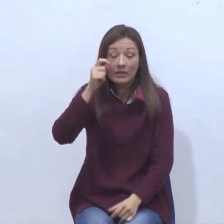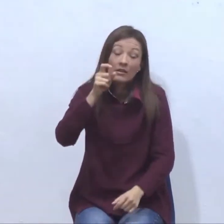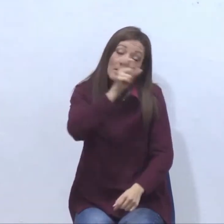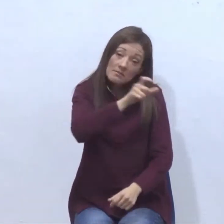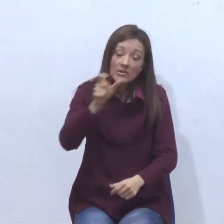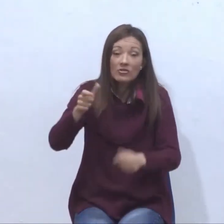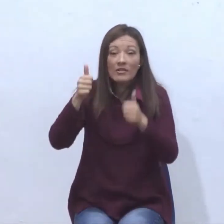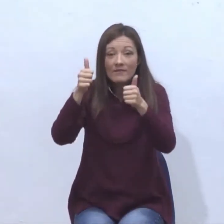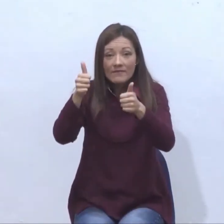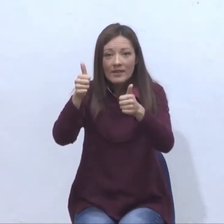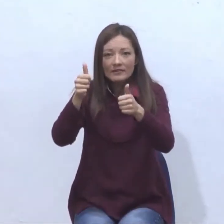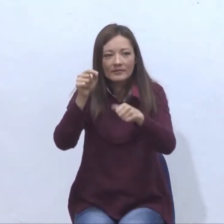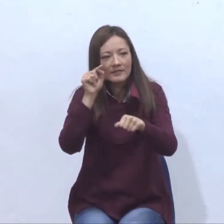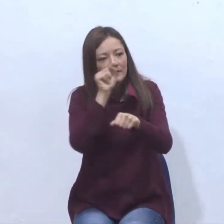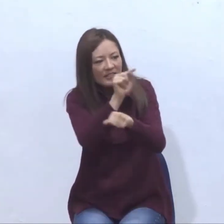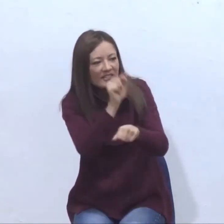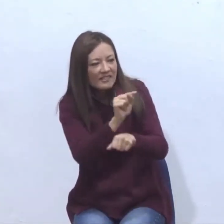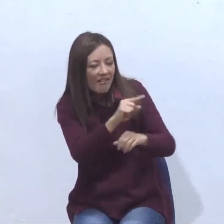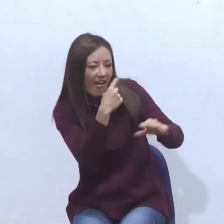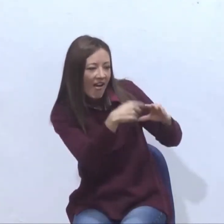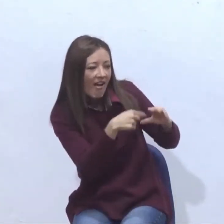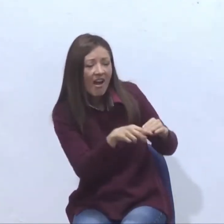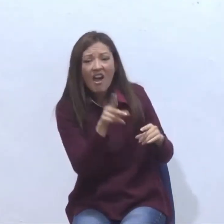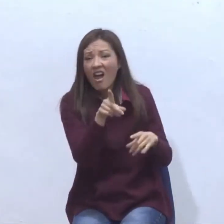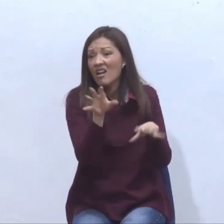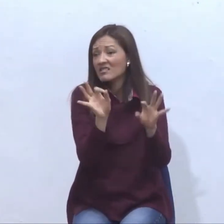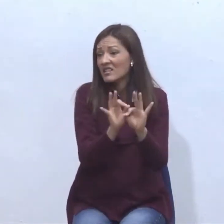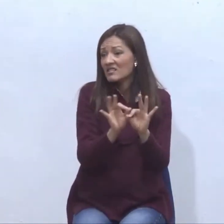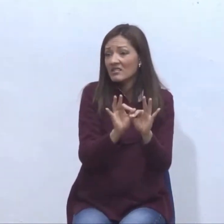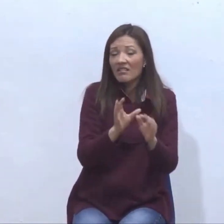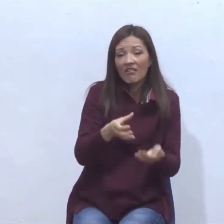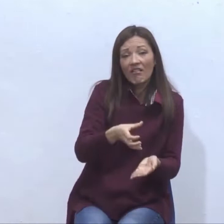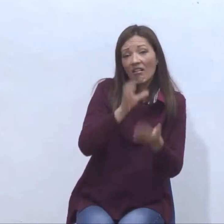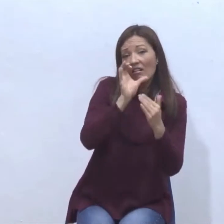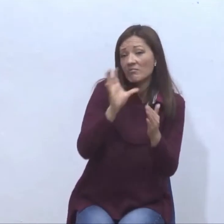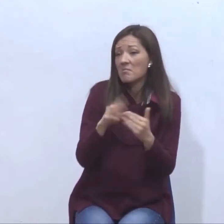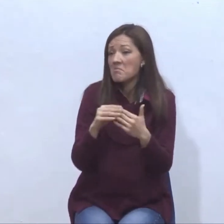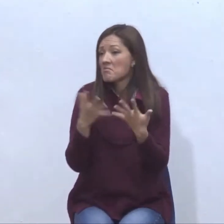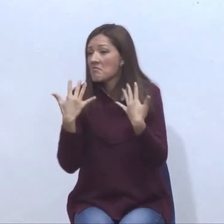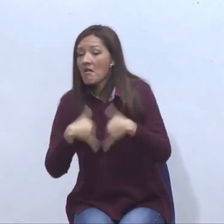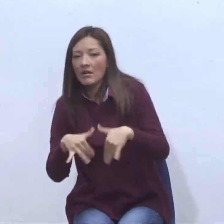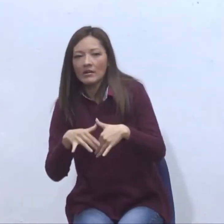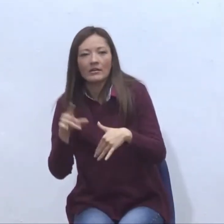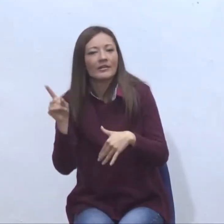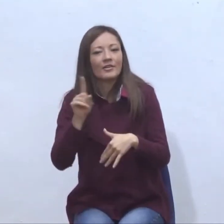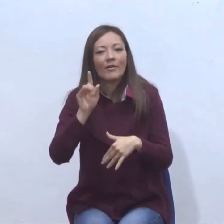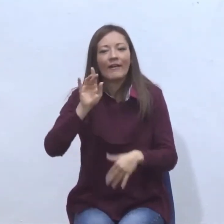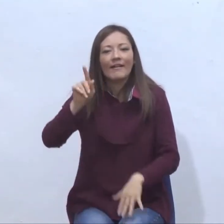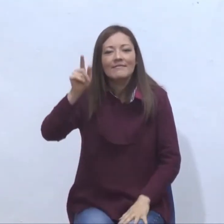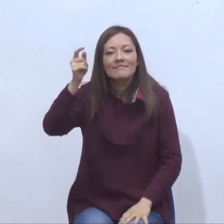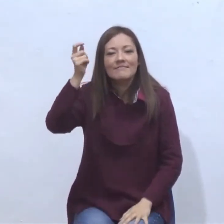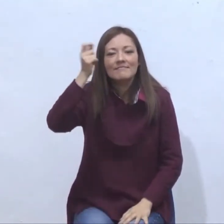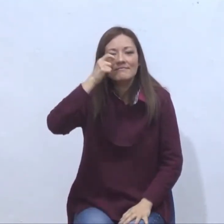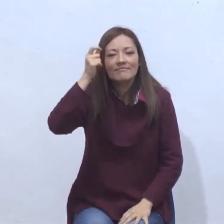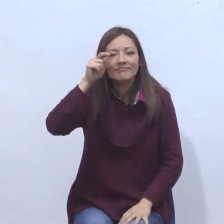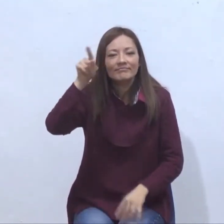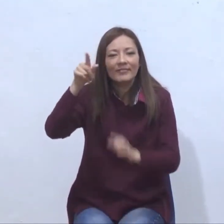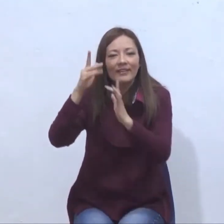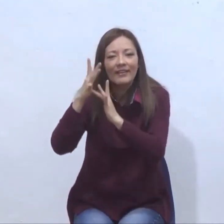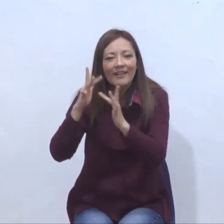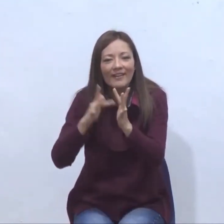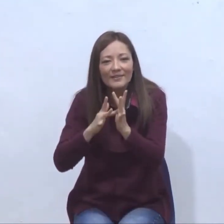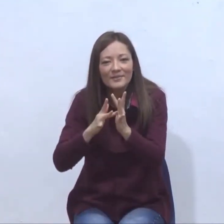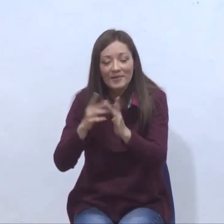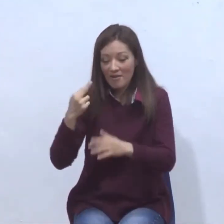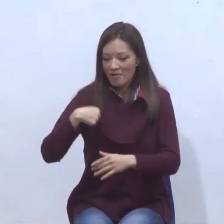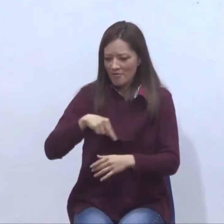que criticaron eso en las redes, no se trata simplemente de una copa y de un pan, es de la memoria de Jesús, es de